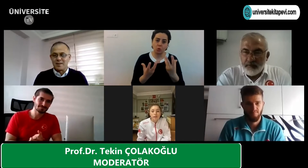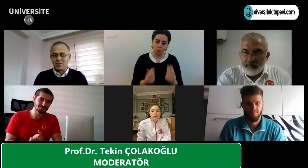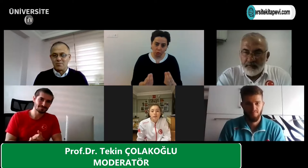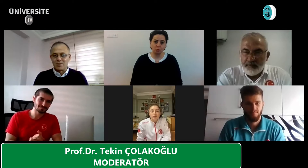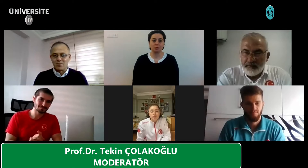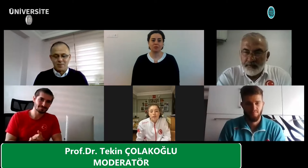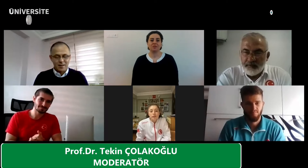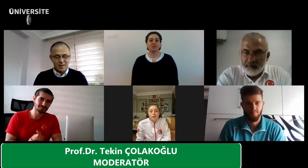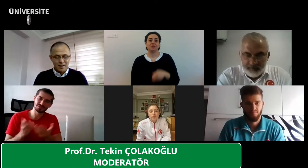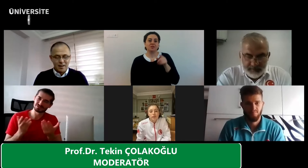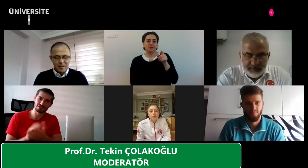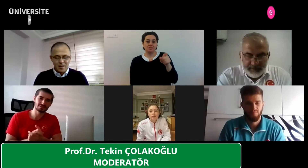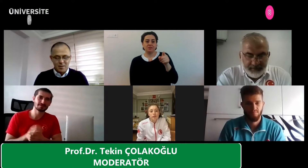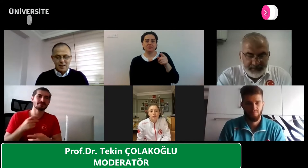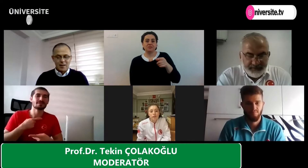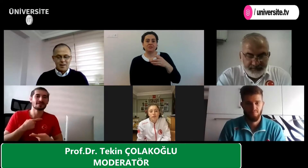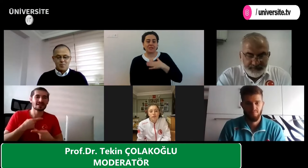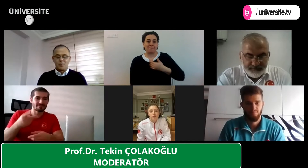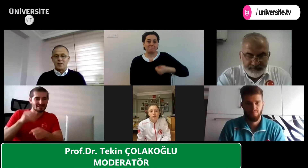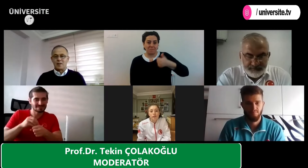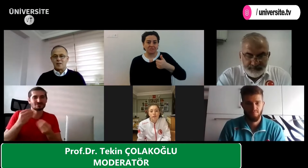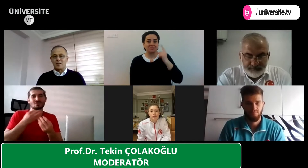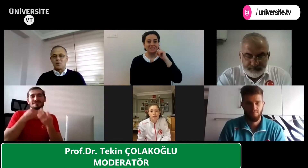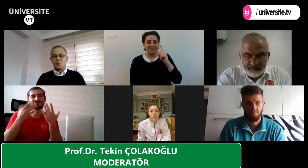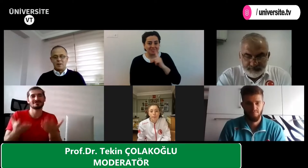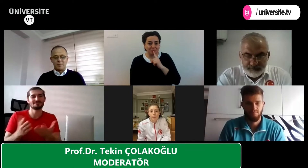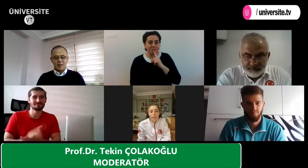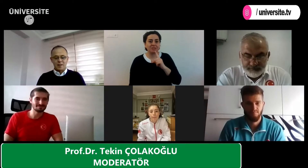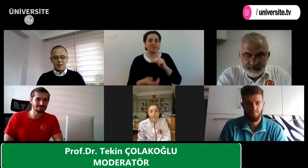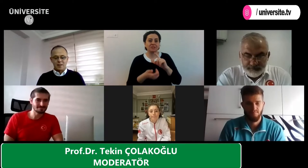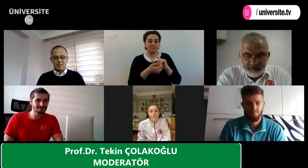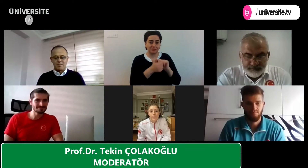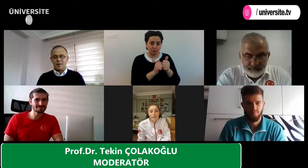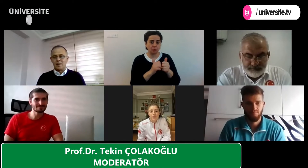Başkan, size dönmek istiyorum tekrar. İşitme engelleri spor branşlarının diğer normal